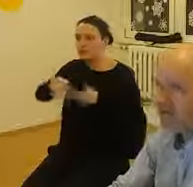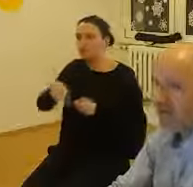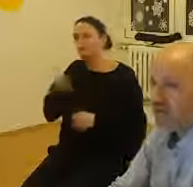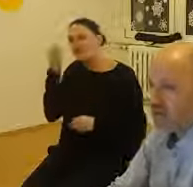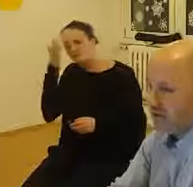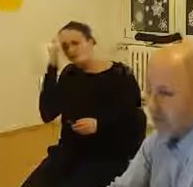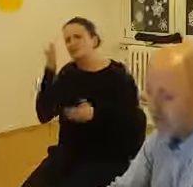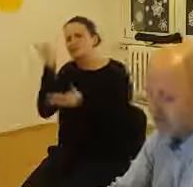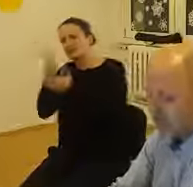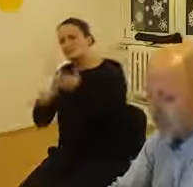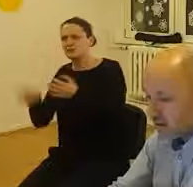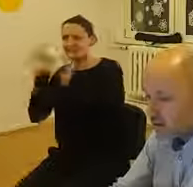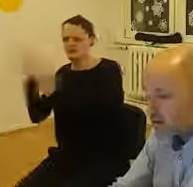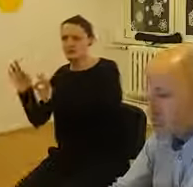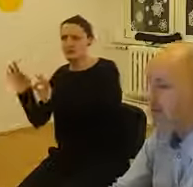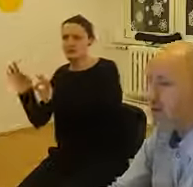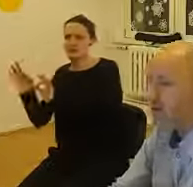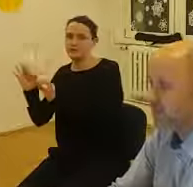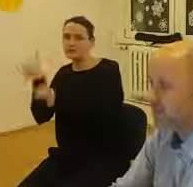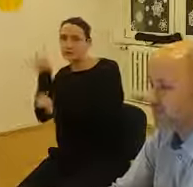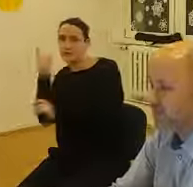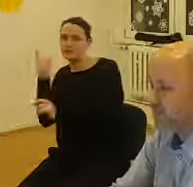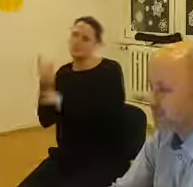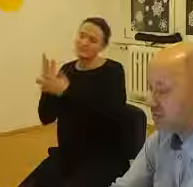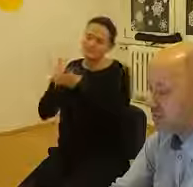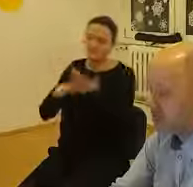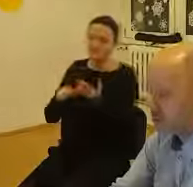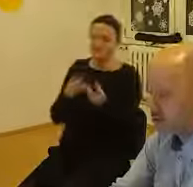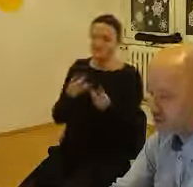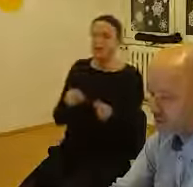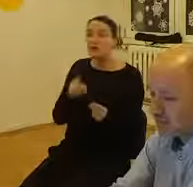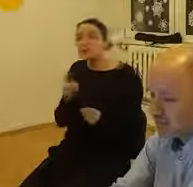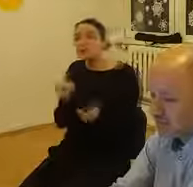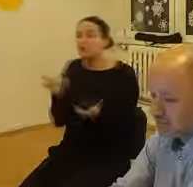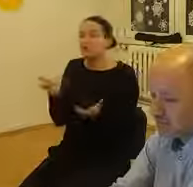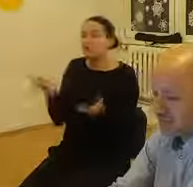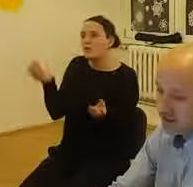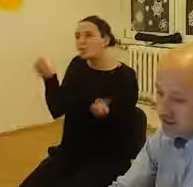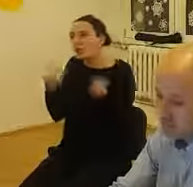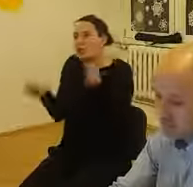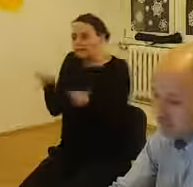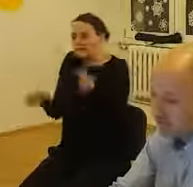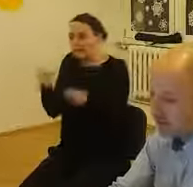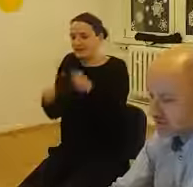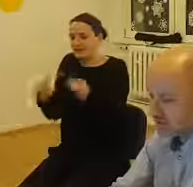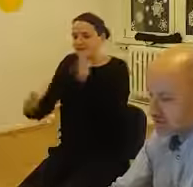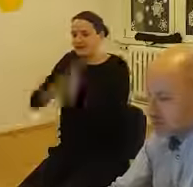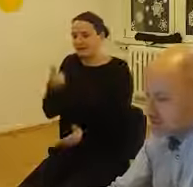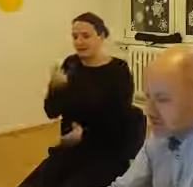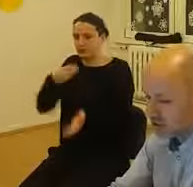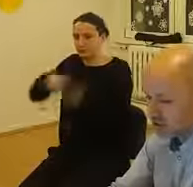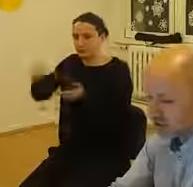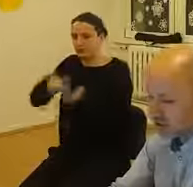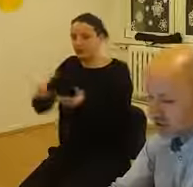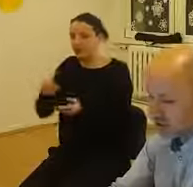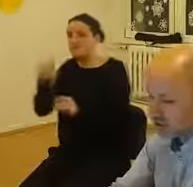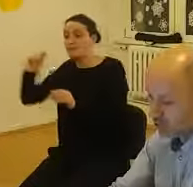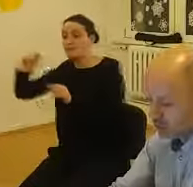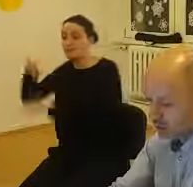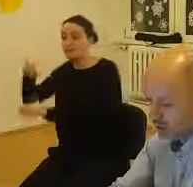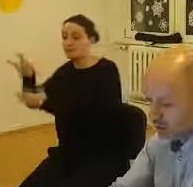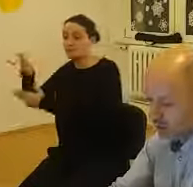nie. No, to był trochę eksperyment. My byliśmy pierwszą radą dzielnicy i na razie jedyną, która ze swojego budżetu